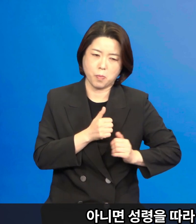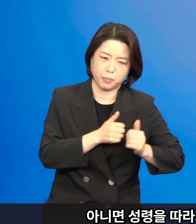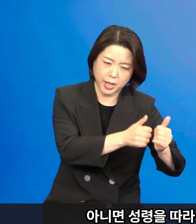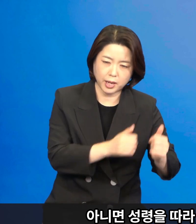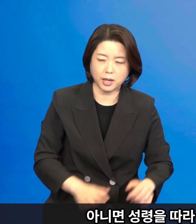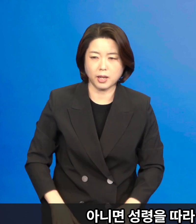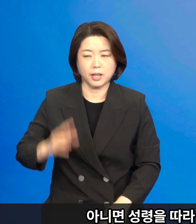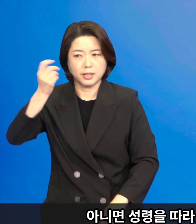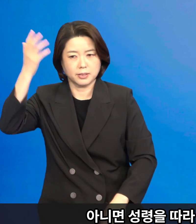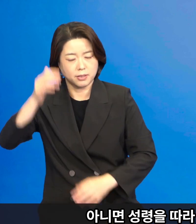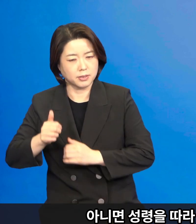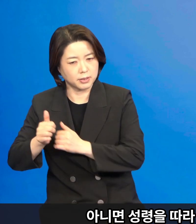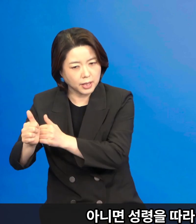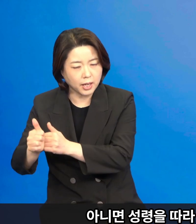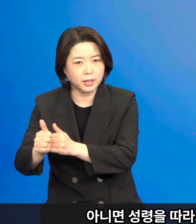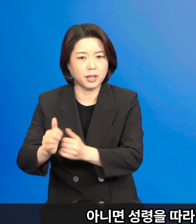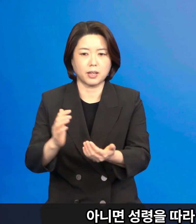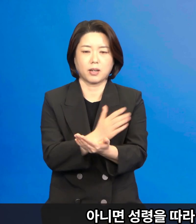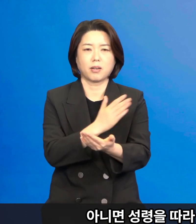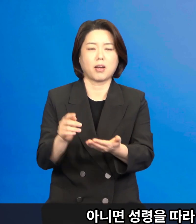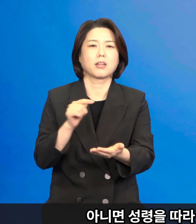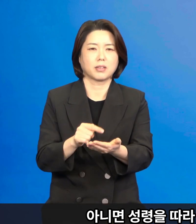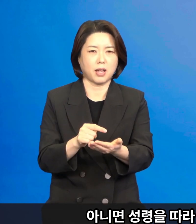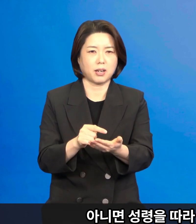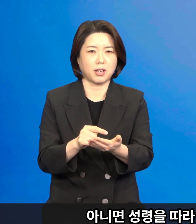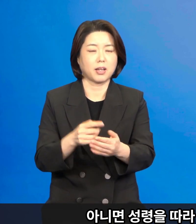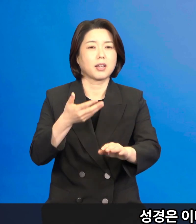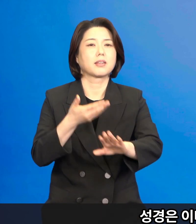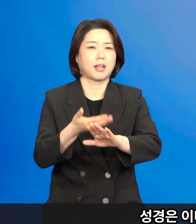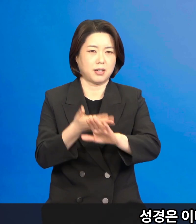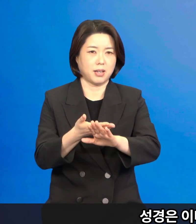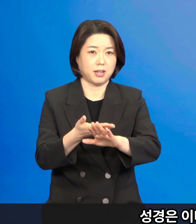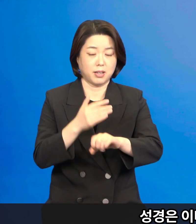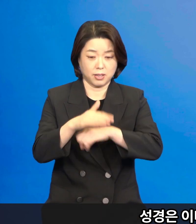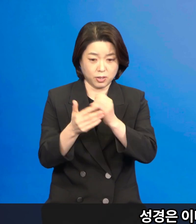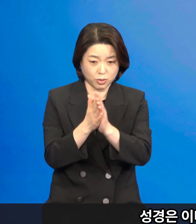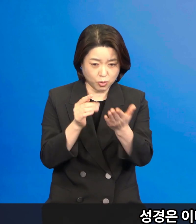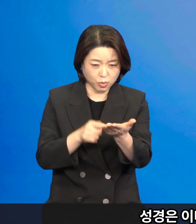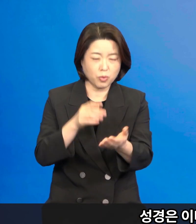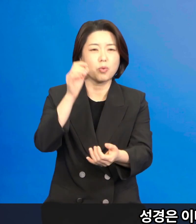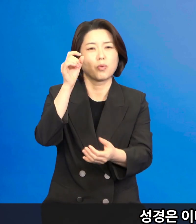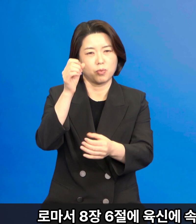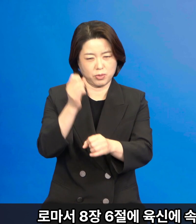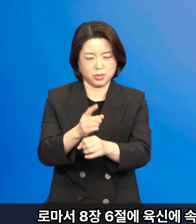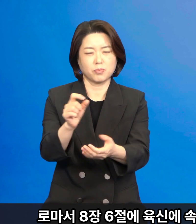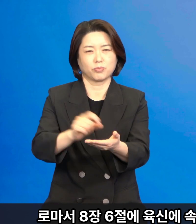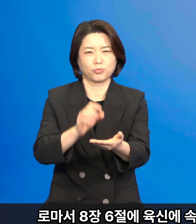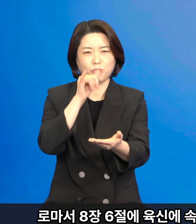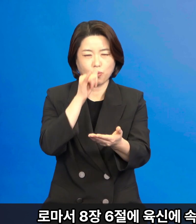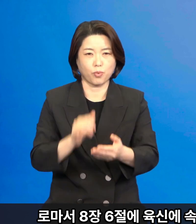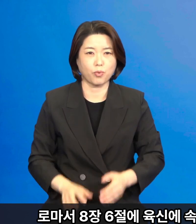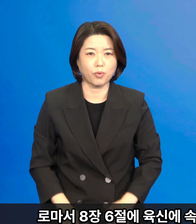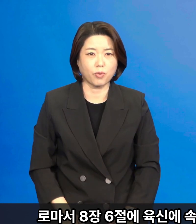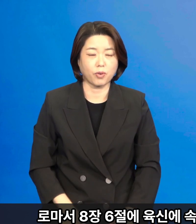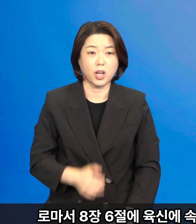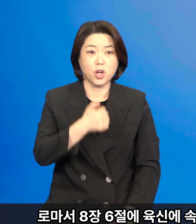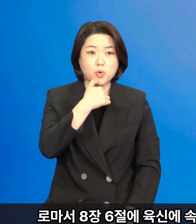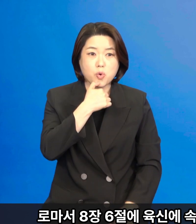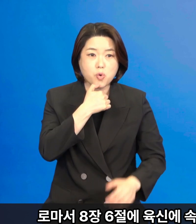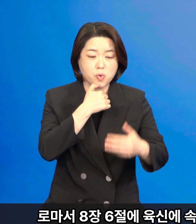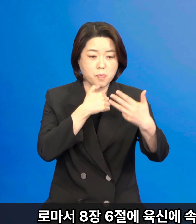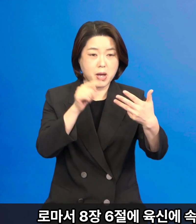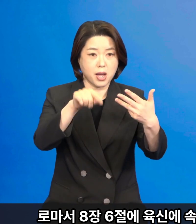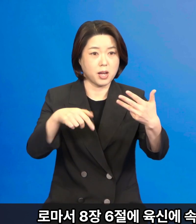아니면 성령을 따라가느냐, 거기에 달려있다라고 성경은 이미 말씀하고 있습니다. 로마서 8장 6절에 육신에